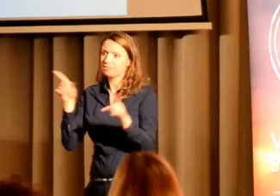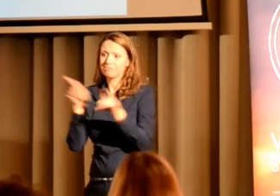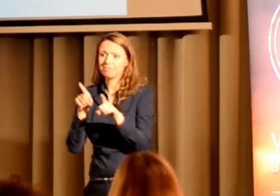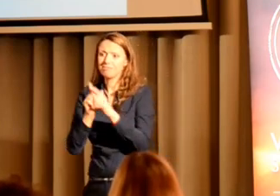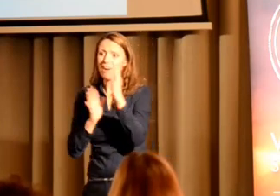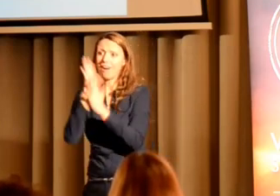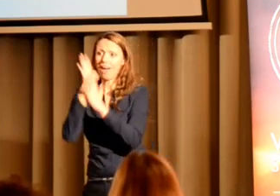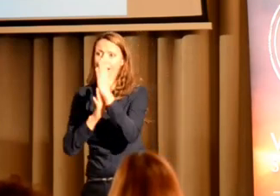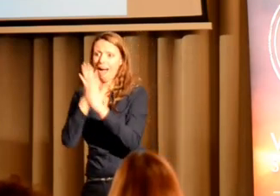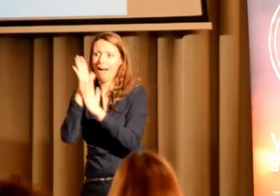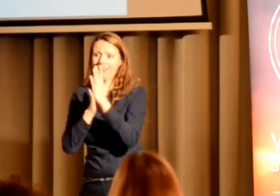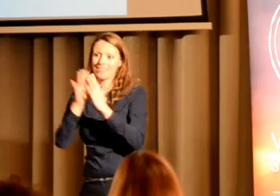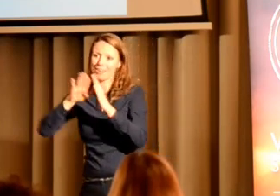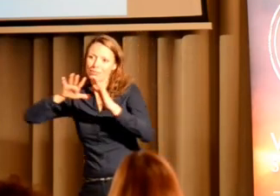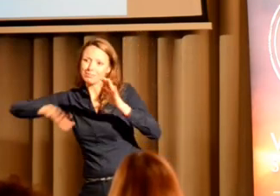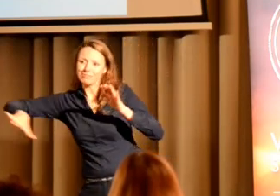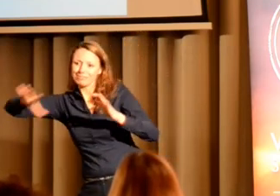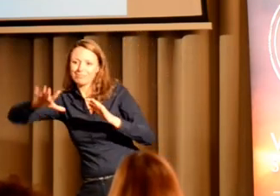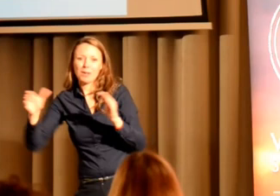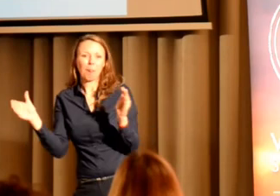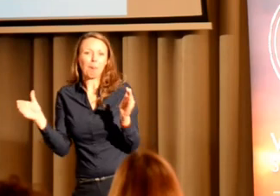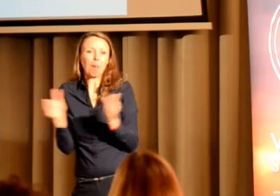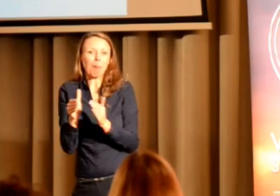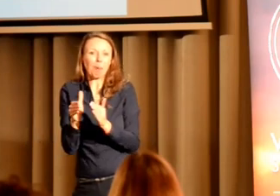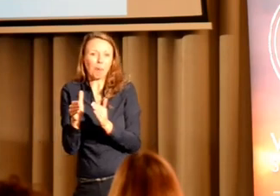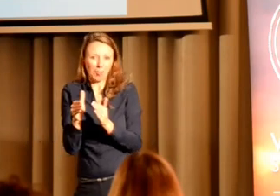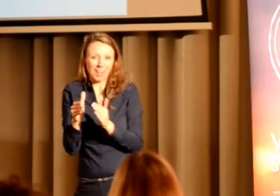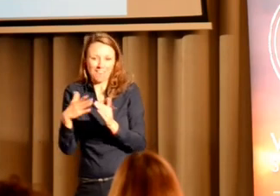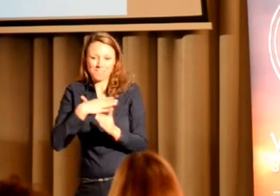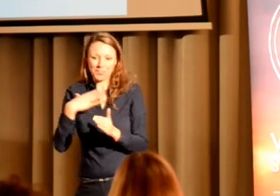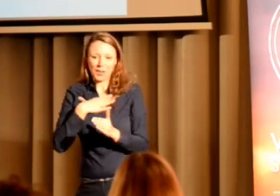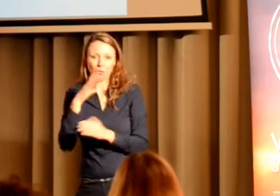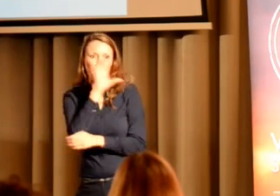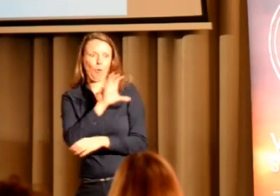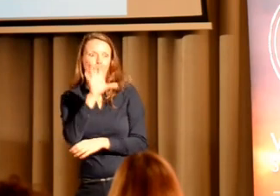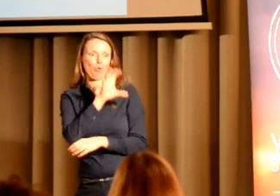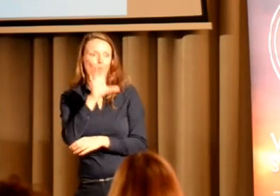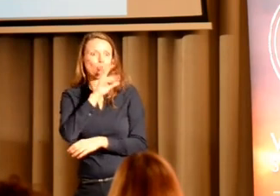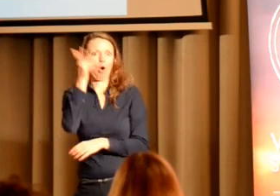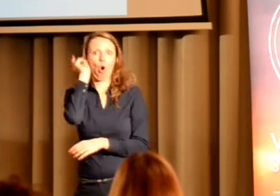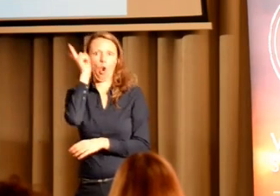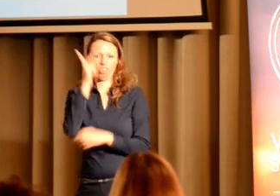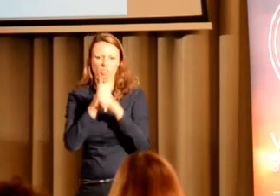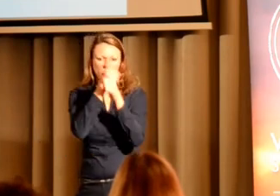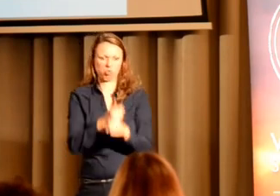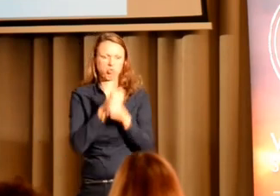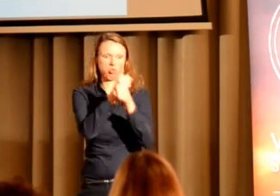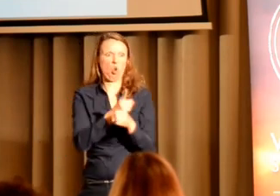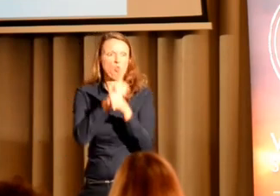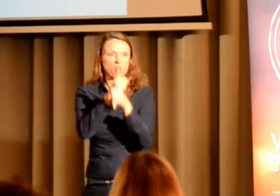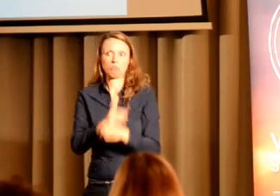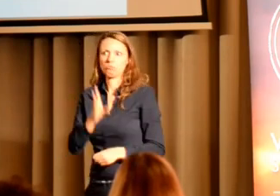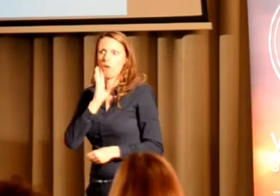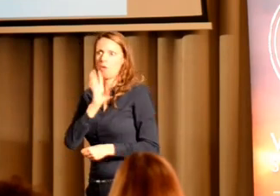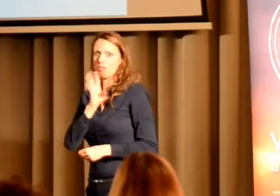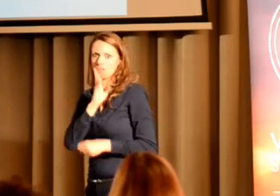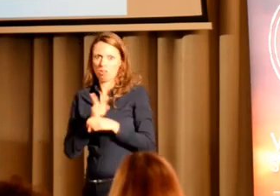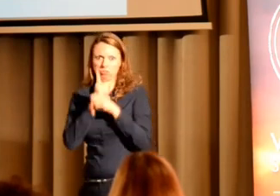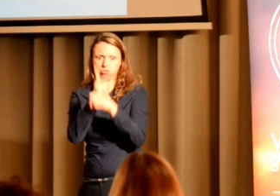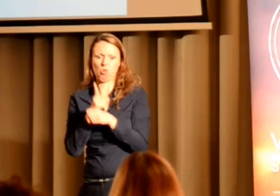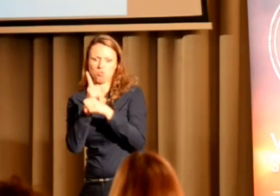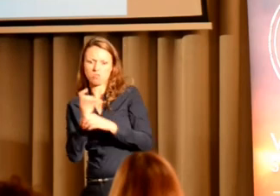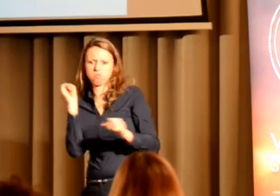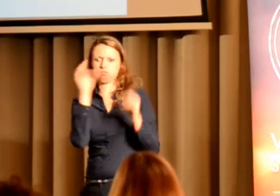jak już podrosną, patrzą, jak tam Holendrzy na czołgach, Amerykanie na czołgach i tak dalej, i nic sobie z tego nie robią. Tam jest